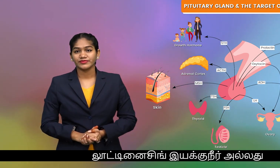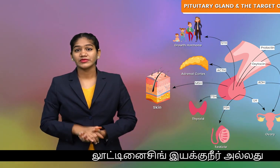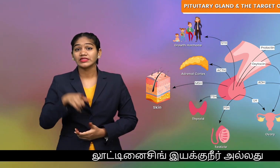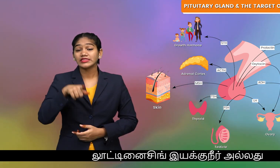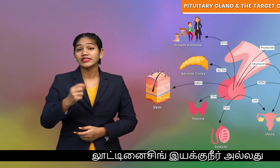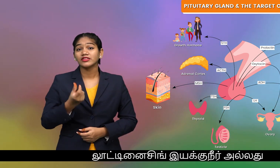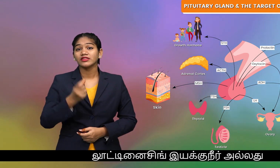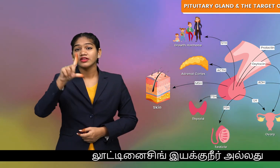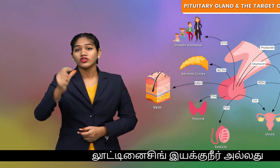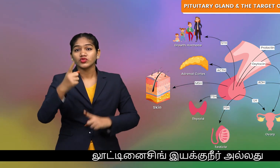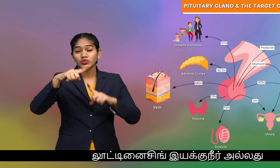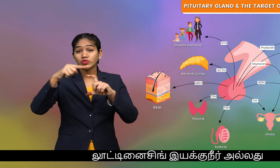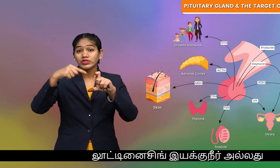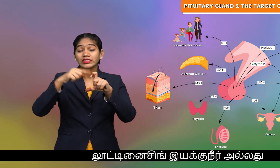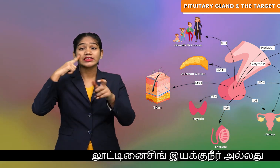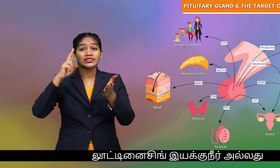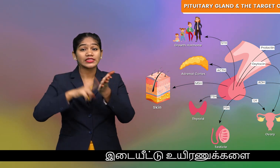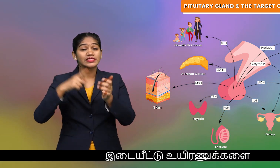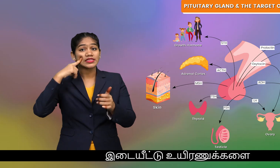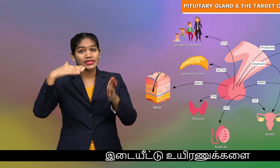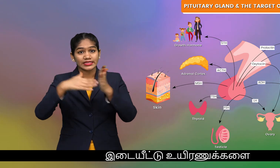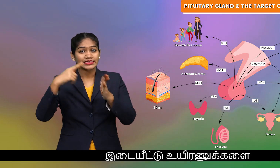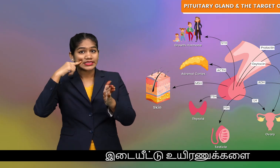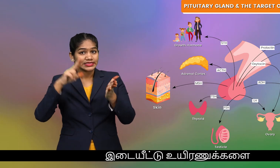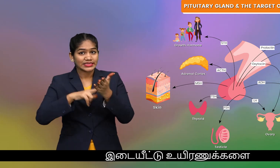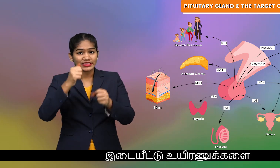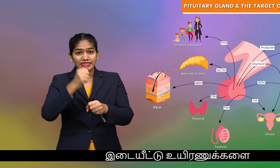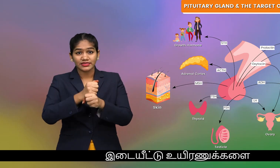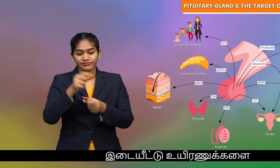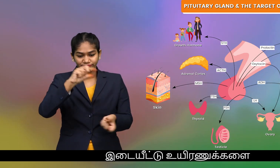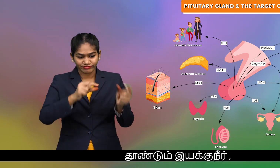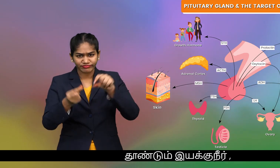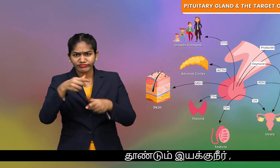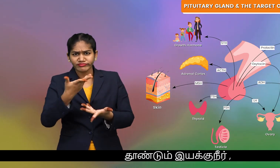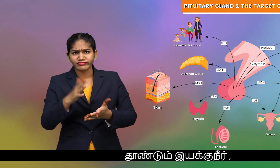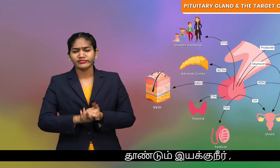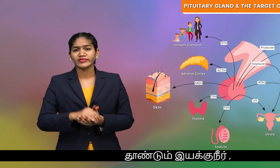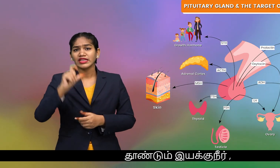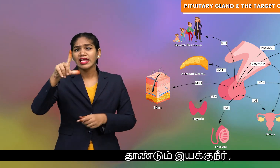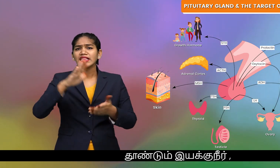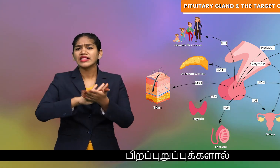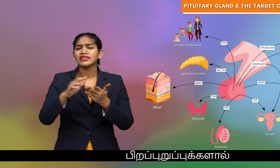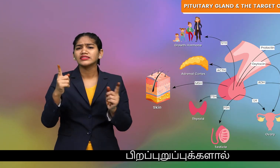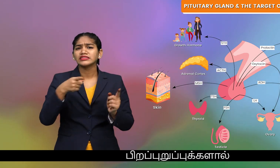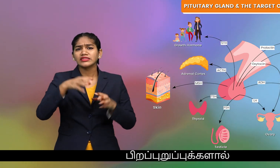லூட்டினைசிங் இயக்குநீர் அல்லது இடையீட்டு உயிரணுக்களை தூண்டும் இயக்குநீர்